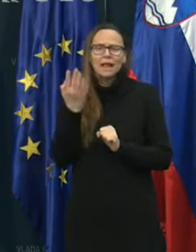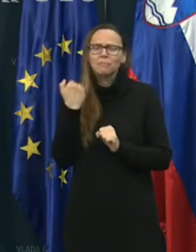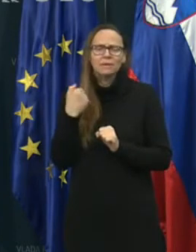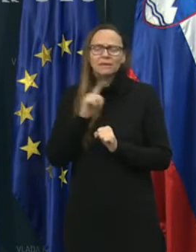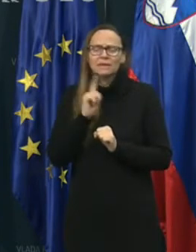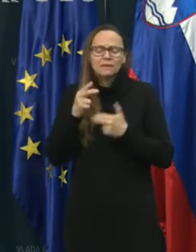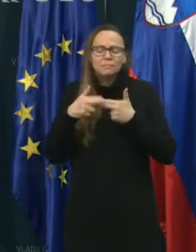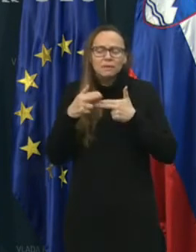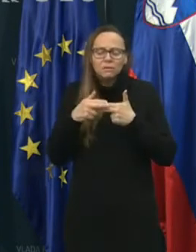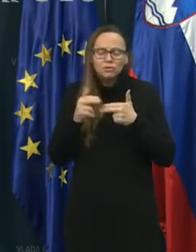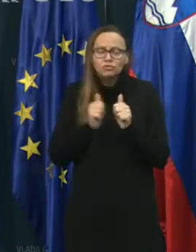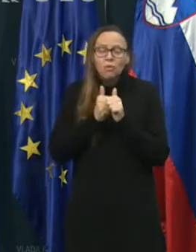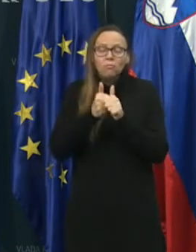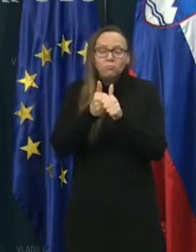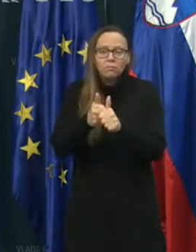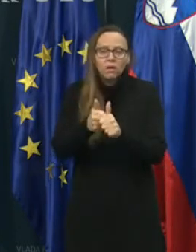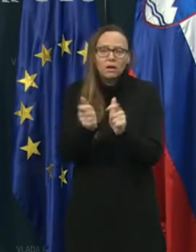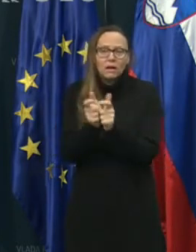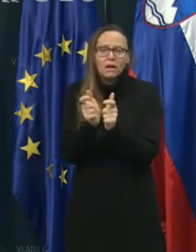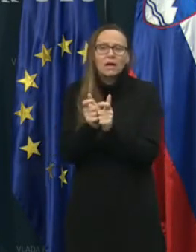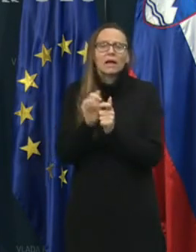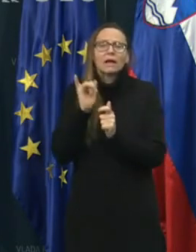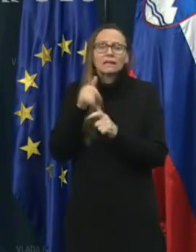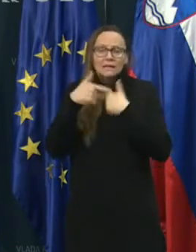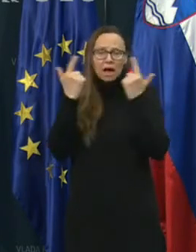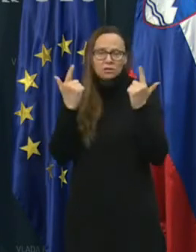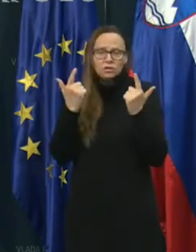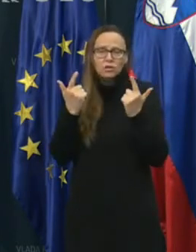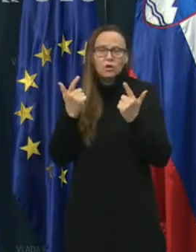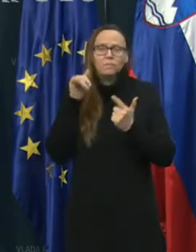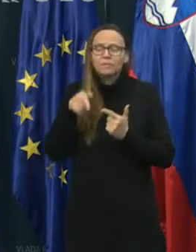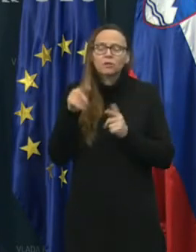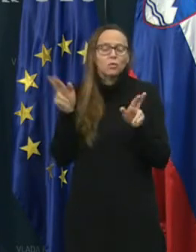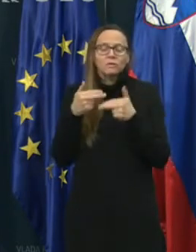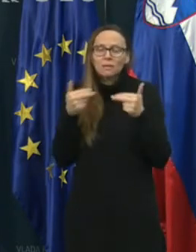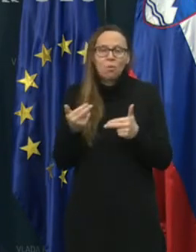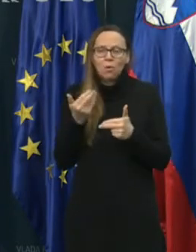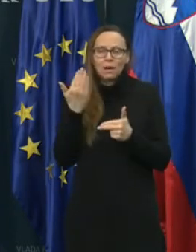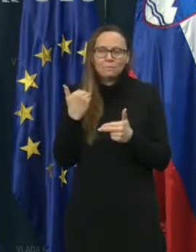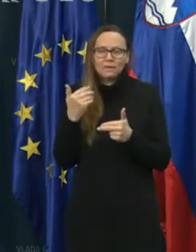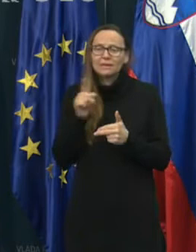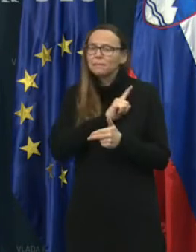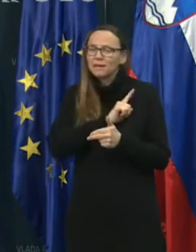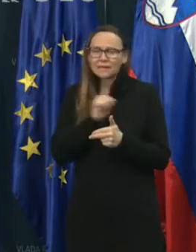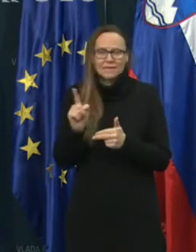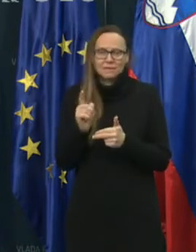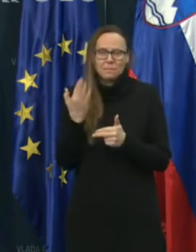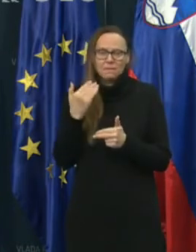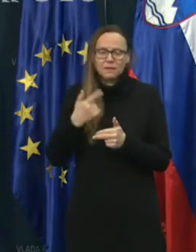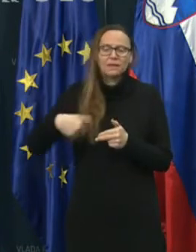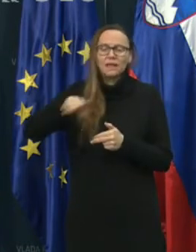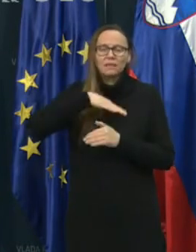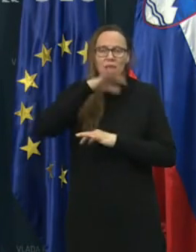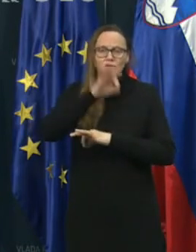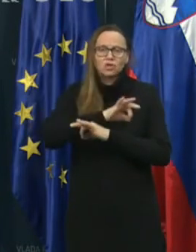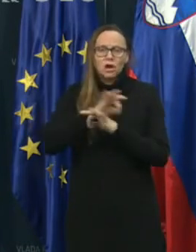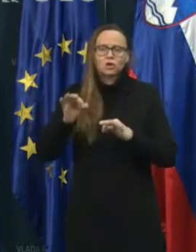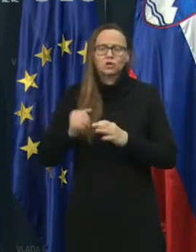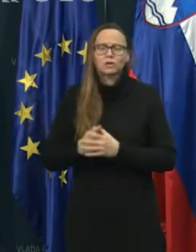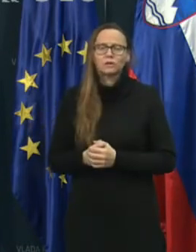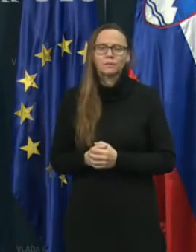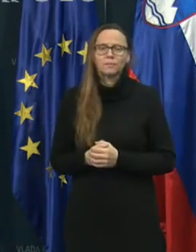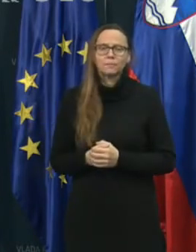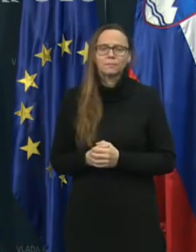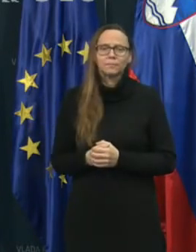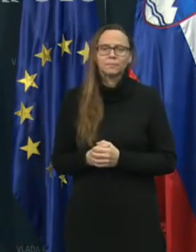približno dohajale. Jasno je, da to ne more biti in ne sme biti naš načrt.